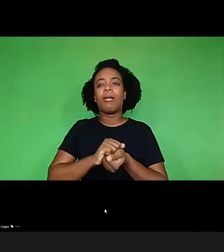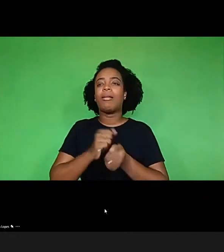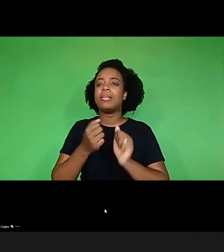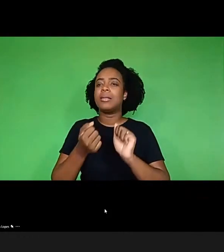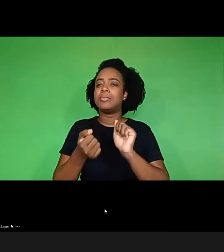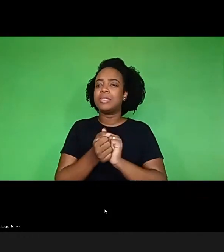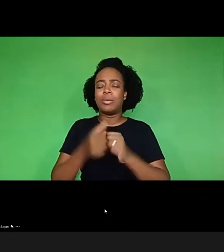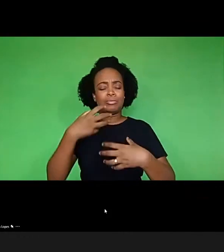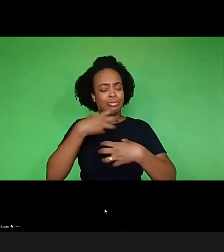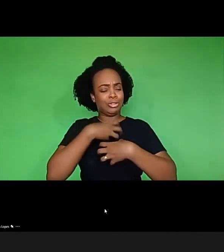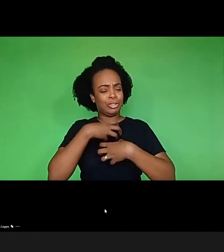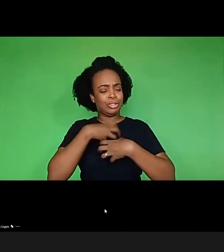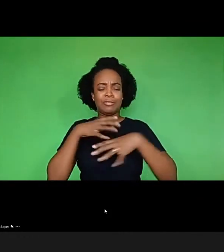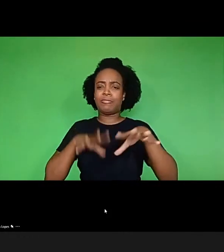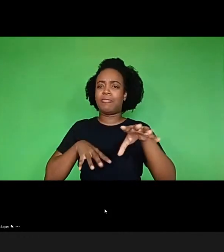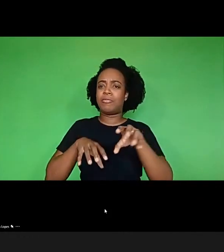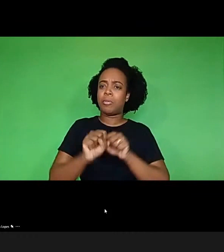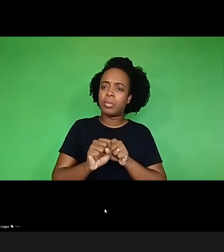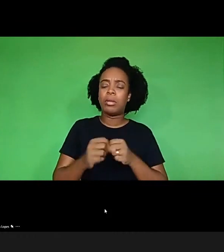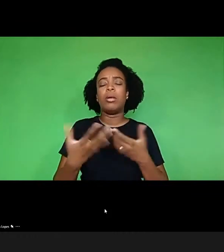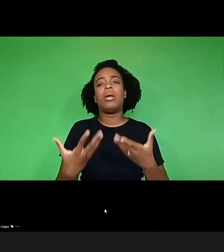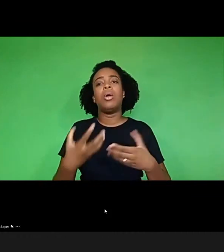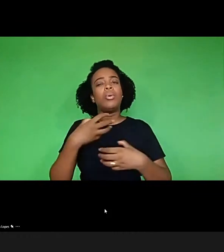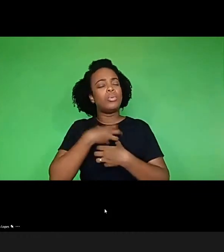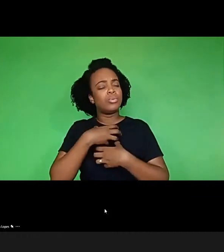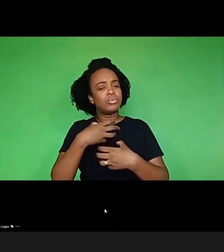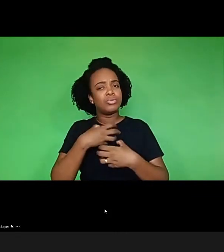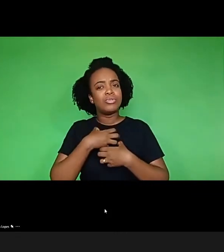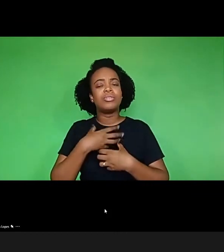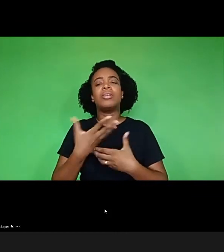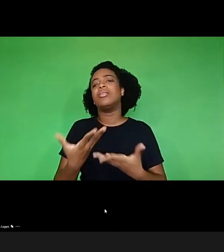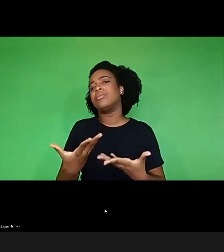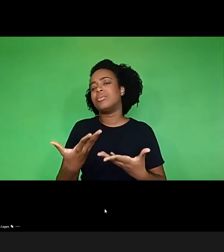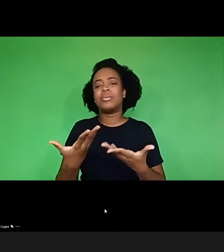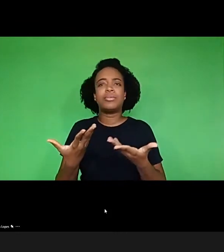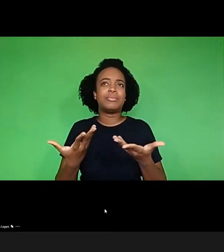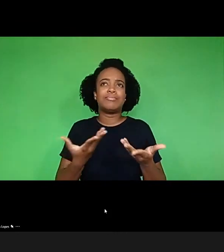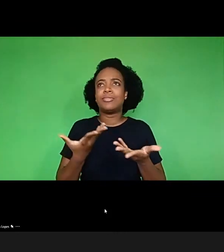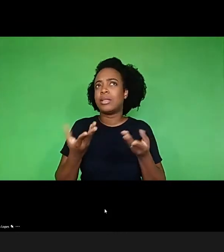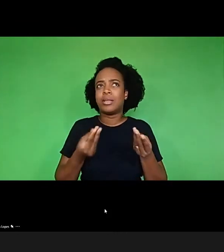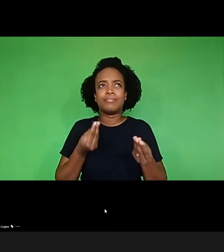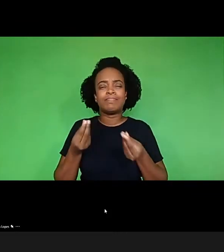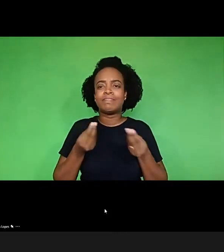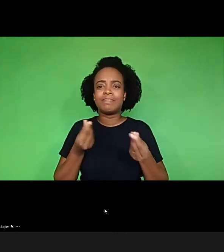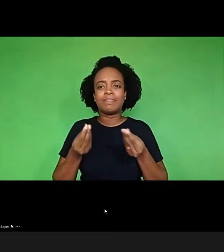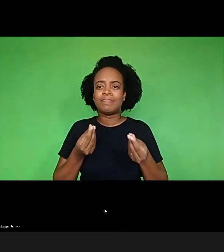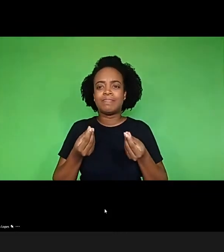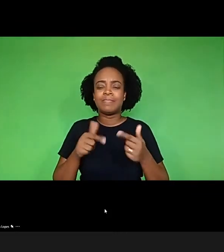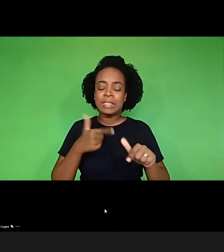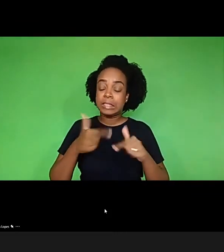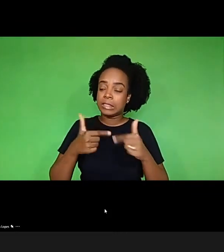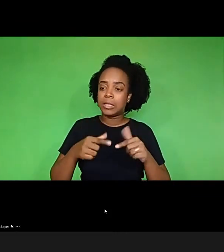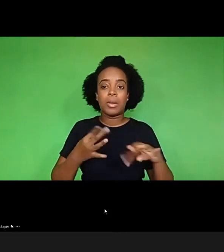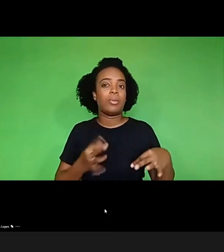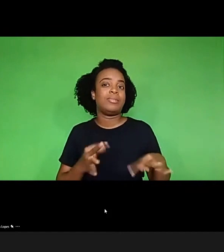formação, dos nossos modos de lidar com essas tecnologias, né? Isso é um desafio